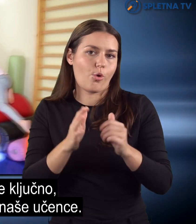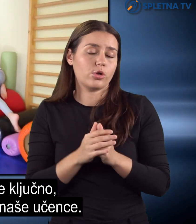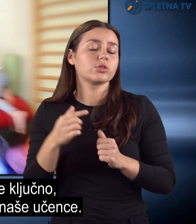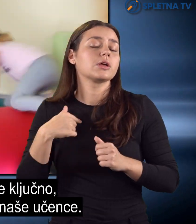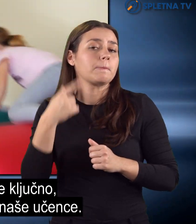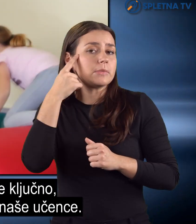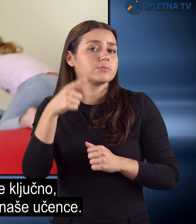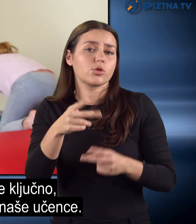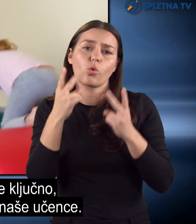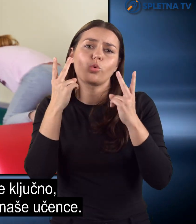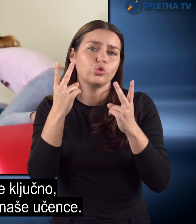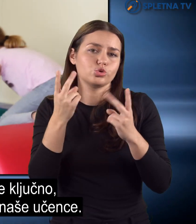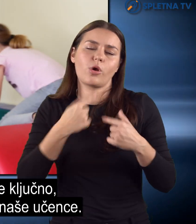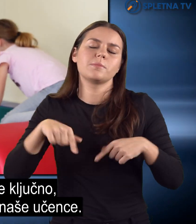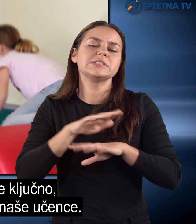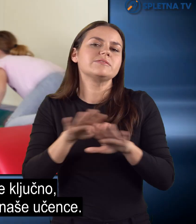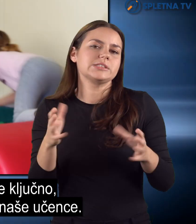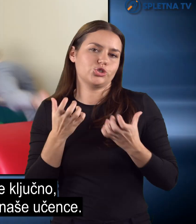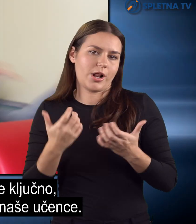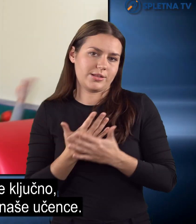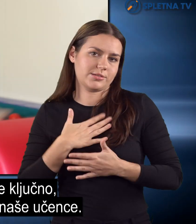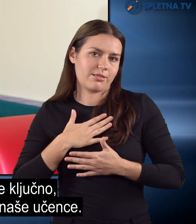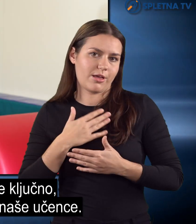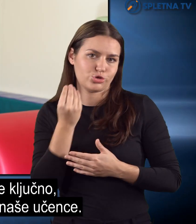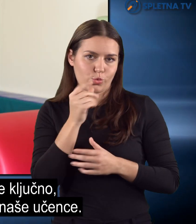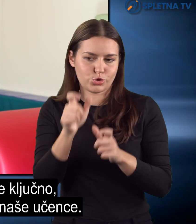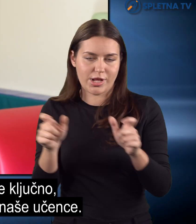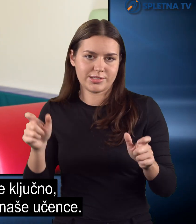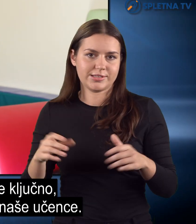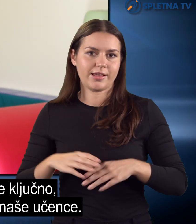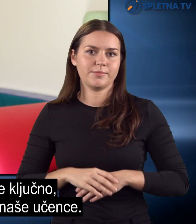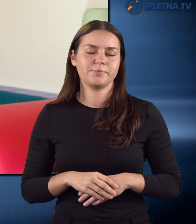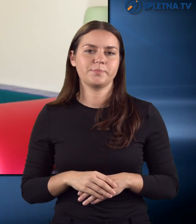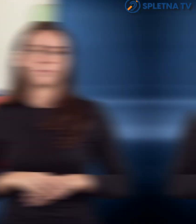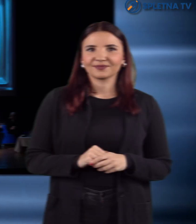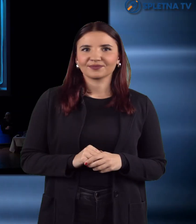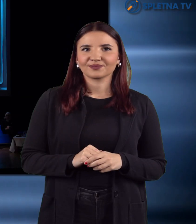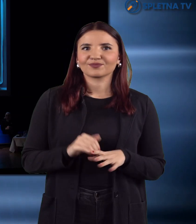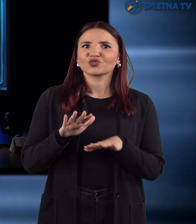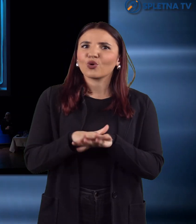ključno, kar bi si vsi želeli za naše učence.